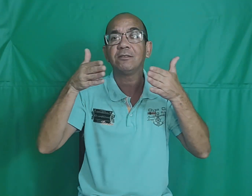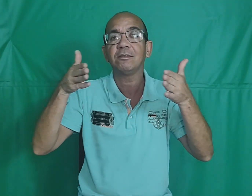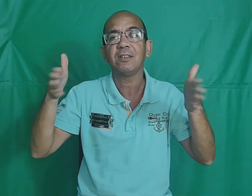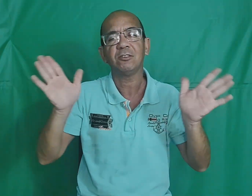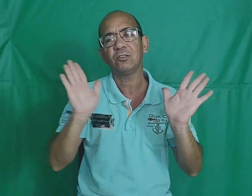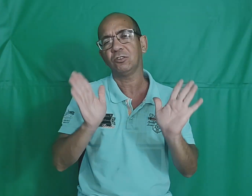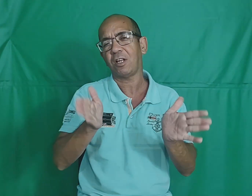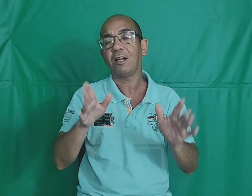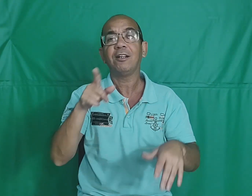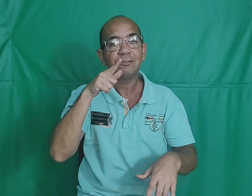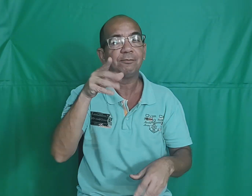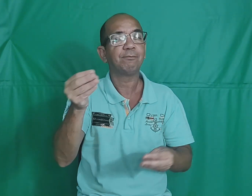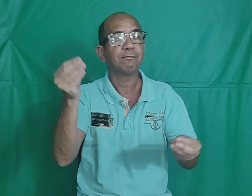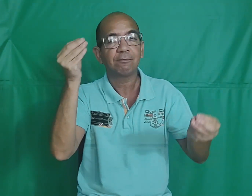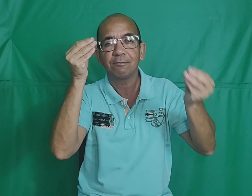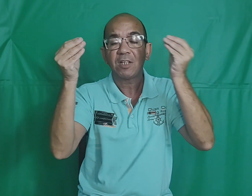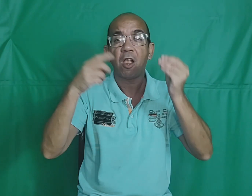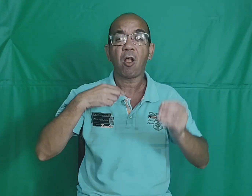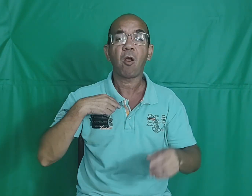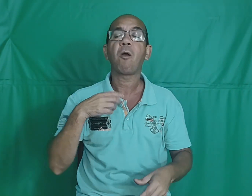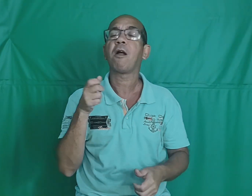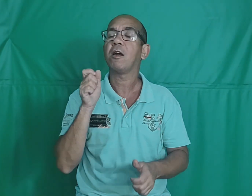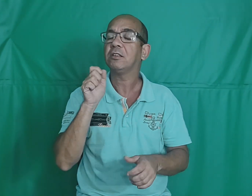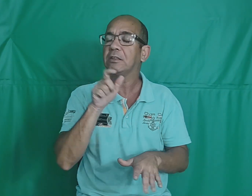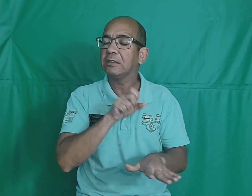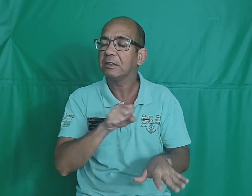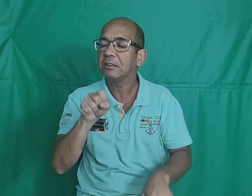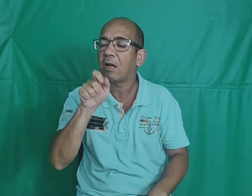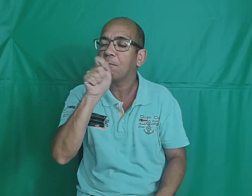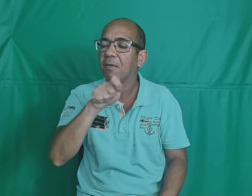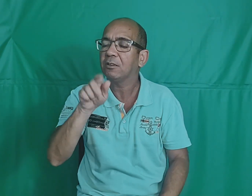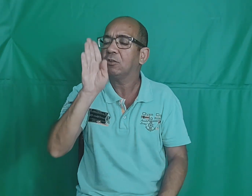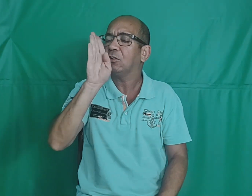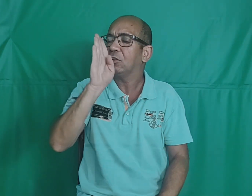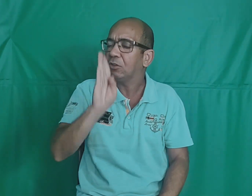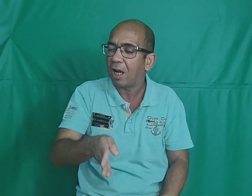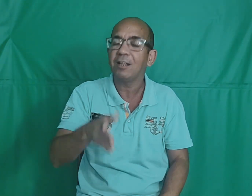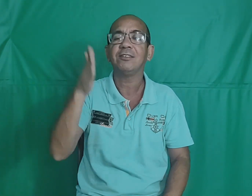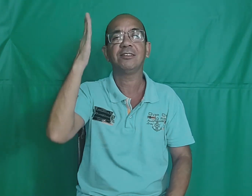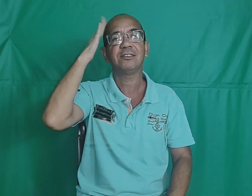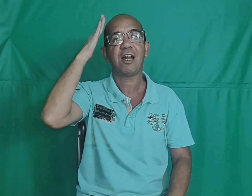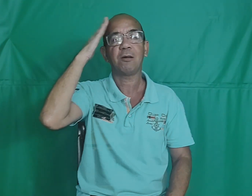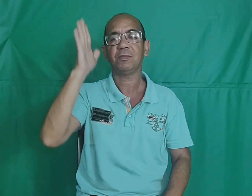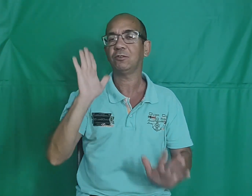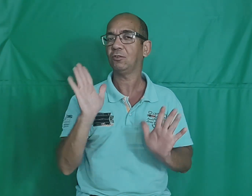Por exemplo, agora já consigo entender o significado de algumas palavras,